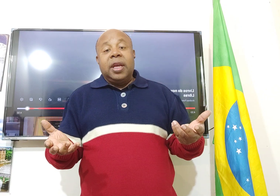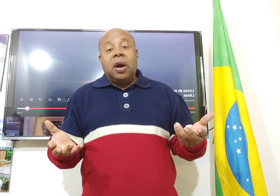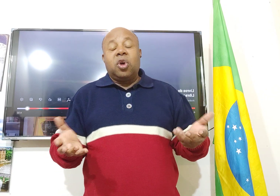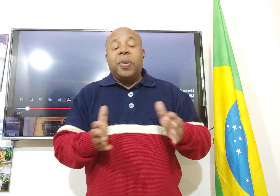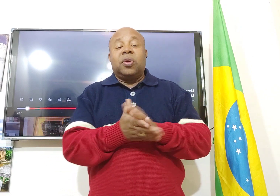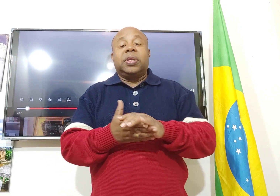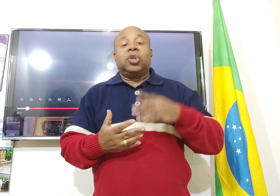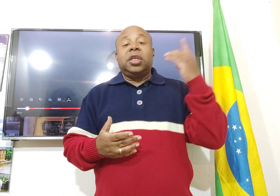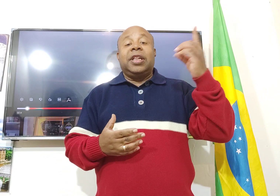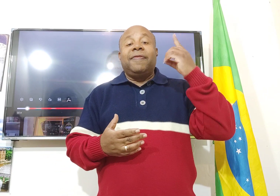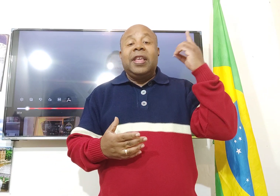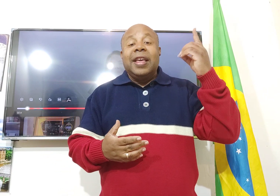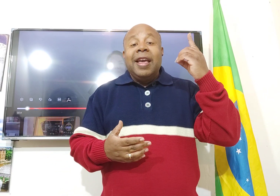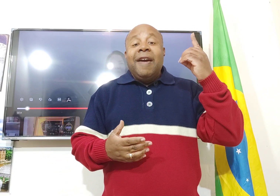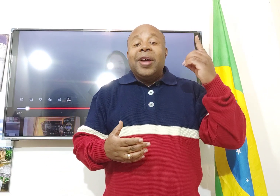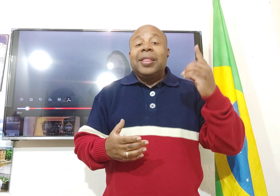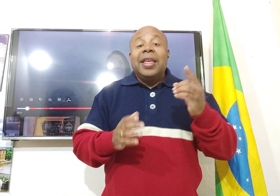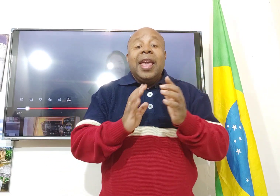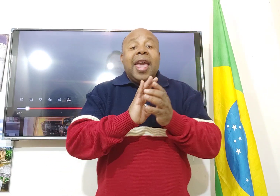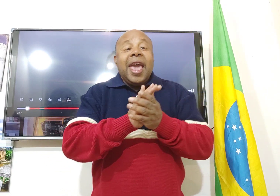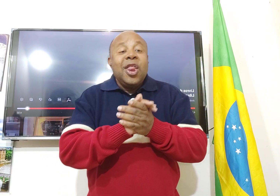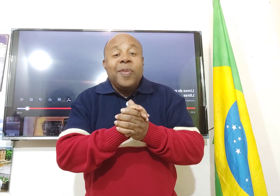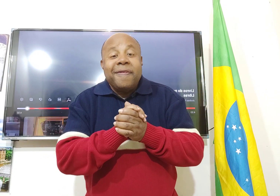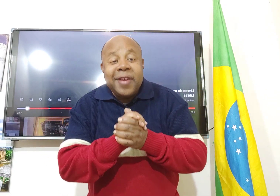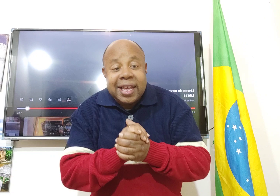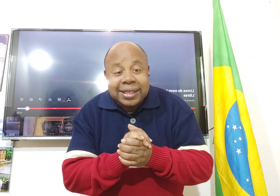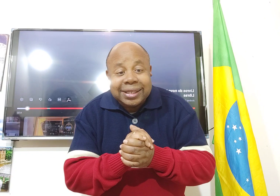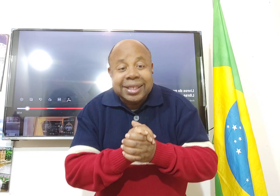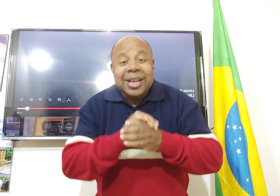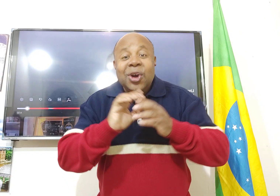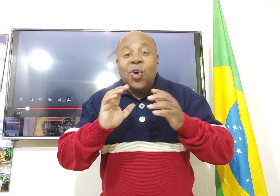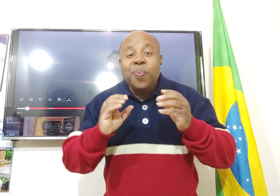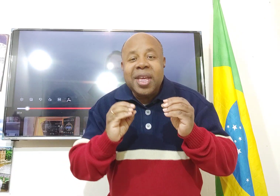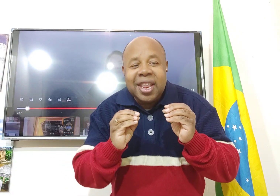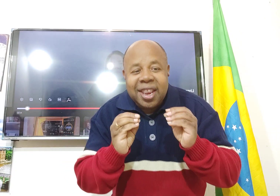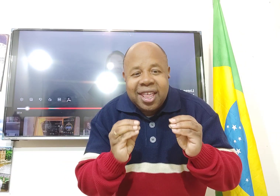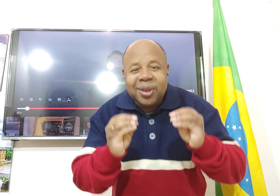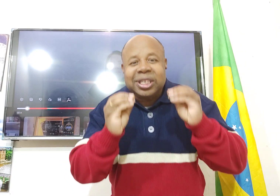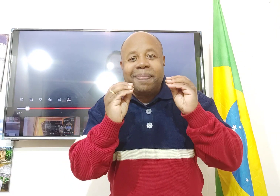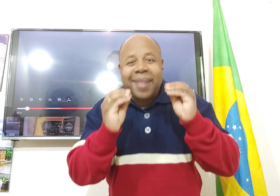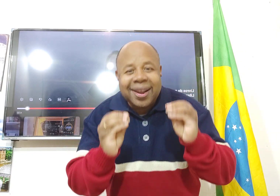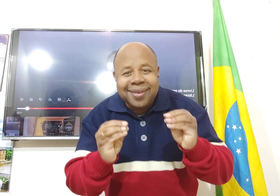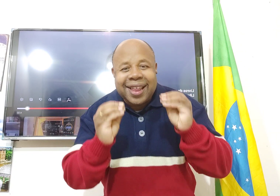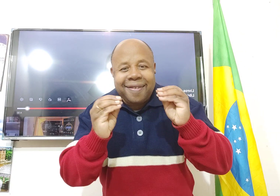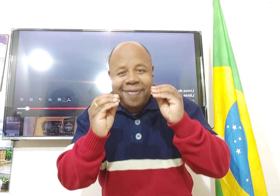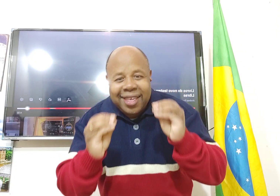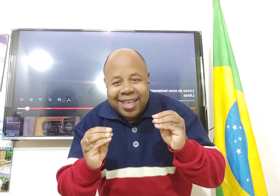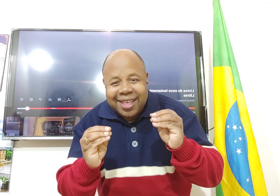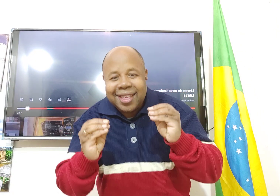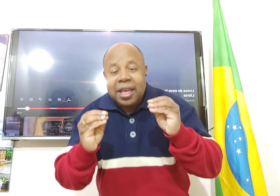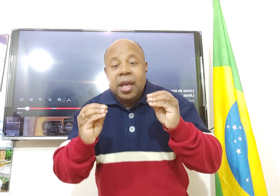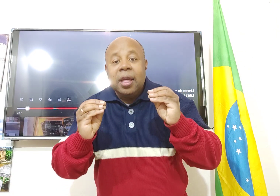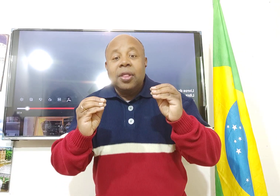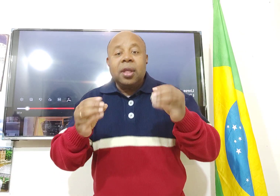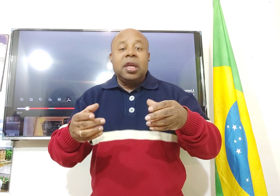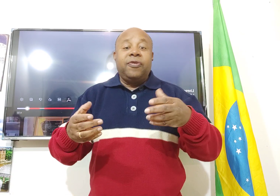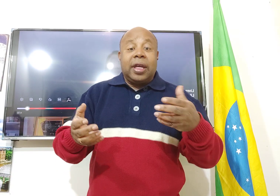dominical ele começa a contar a história de Davi, fala assim, era uma vez um menininho chamado Davi. Só que se ele faz